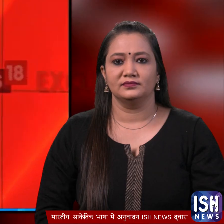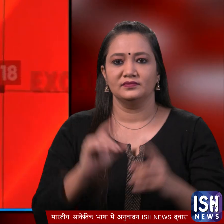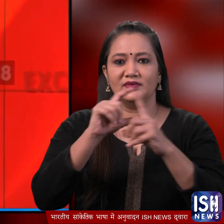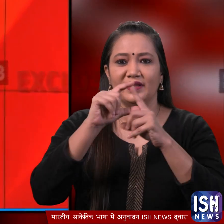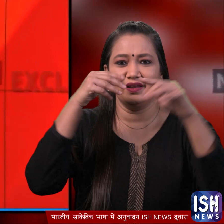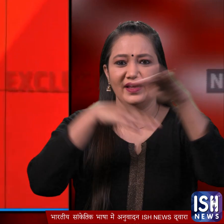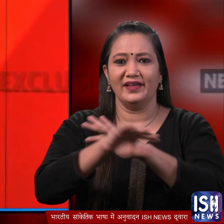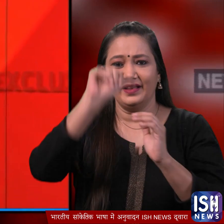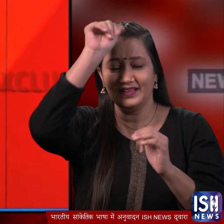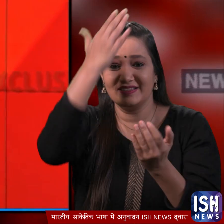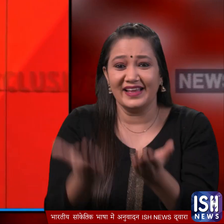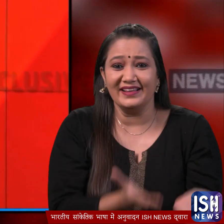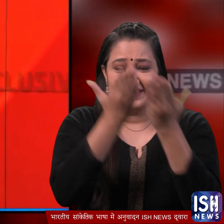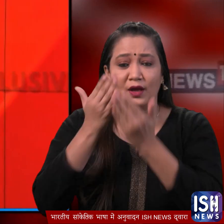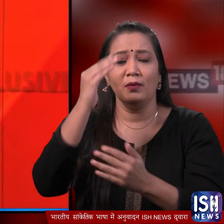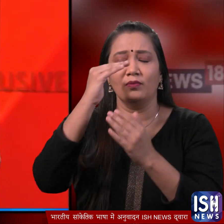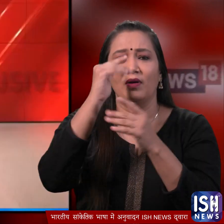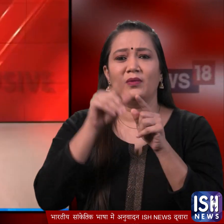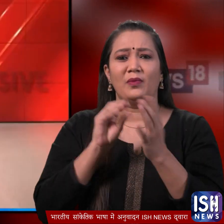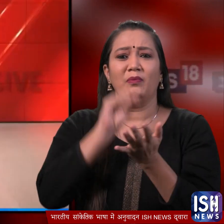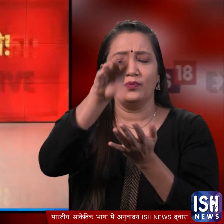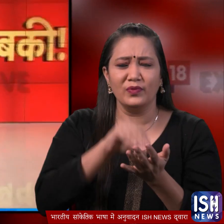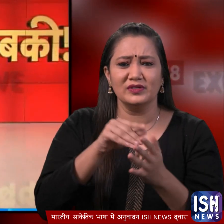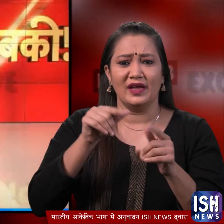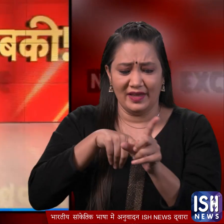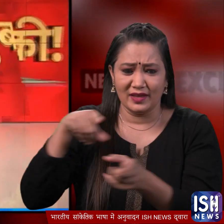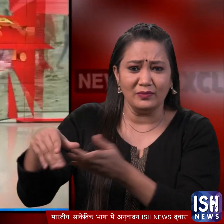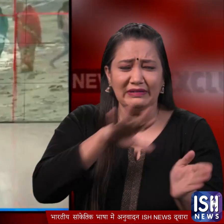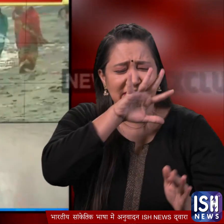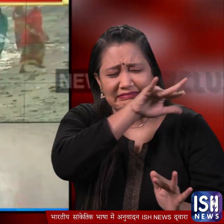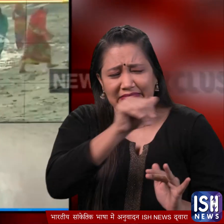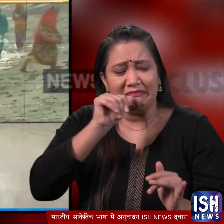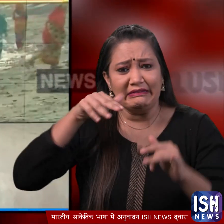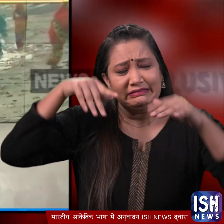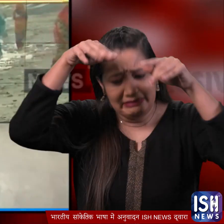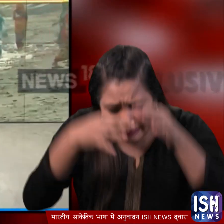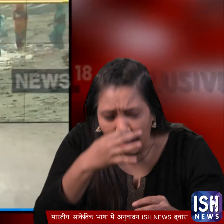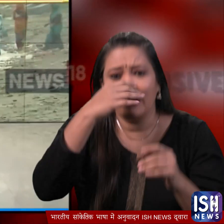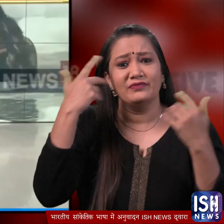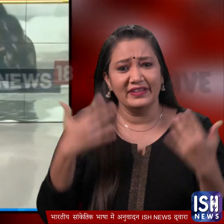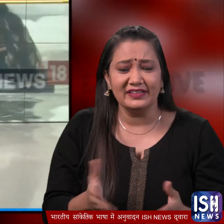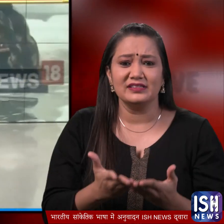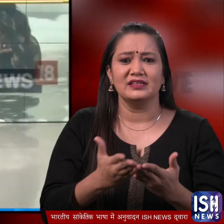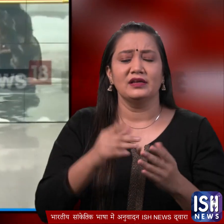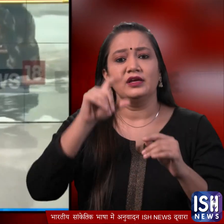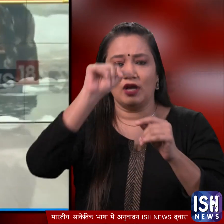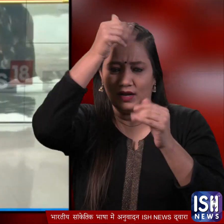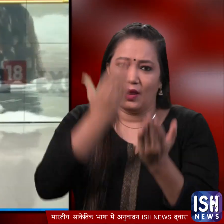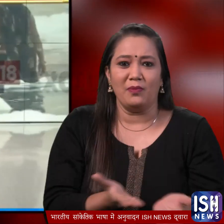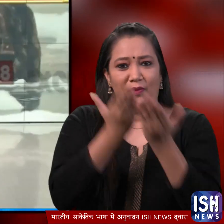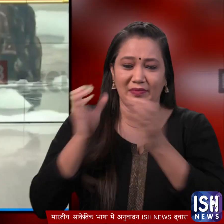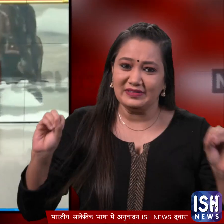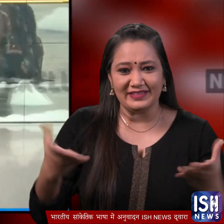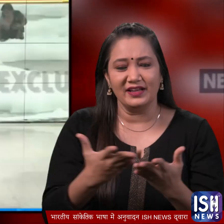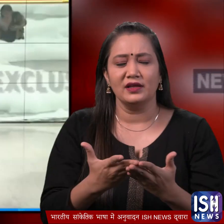दिल्ली में छठ व्रत करने वाली महिलाओं ने यमुना के प्रदूषित पानी में डुबकी लगाई। छठ पर्व की शुरुआत हो चुकी है, जिसके पहले दिन